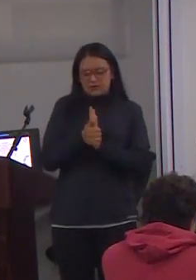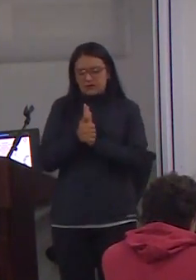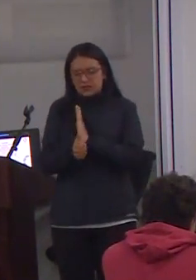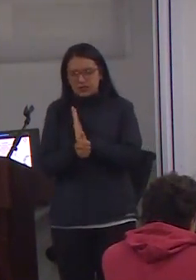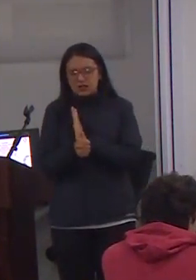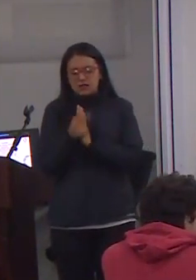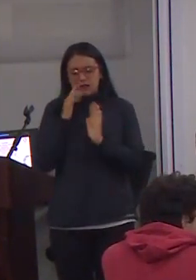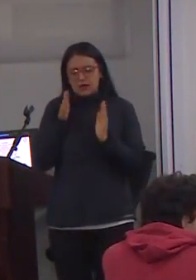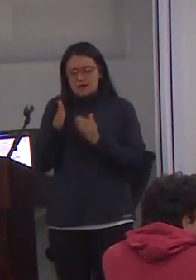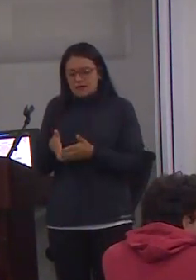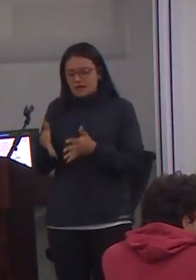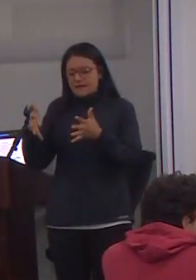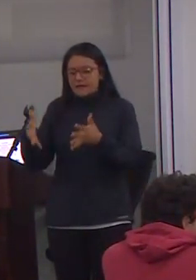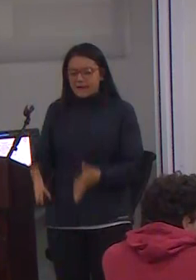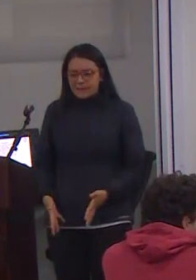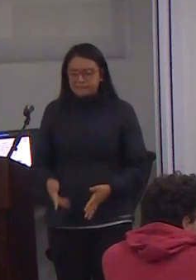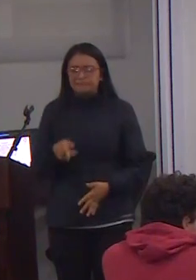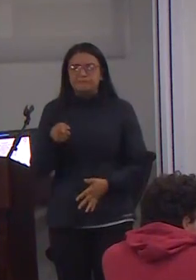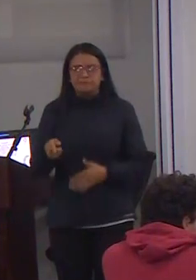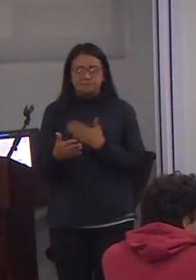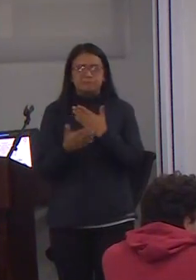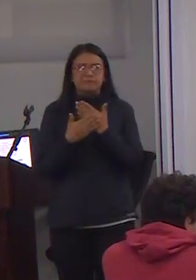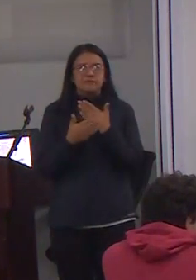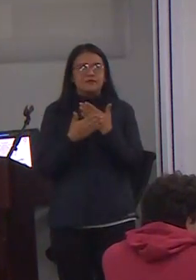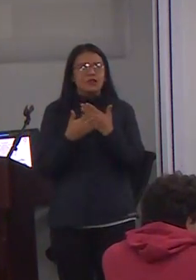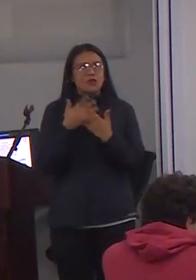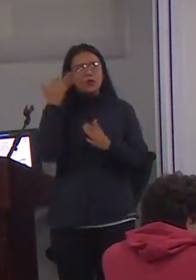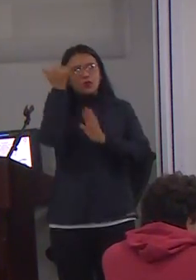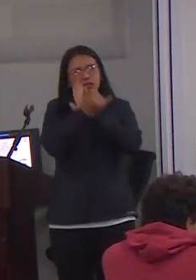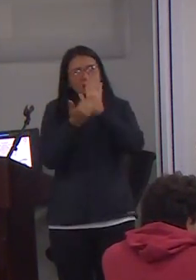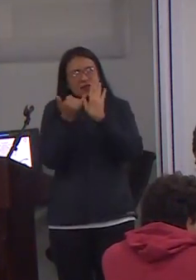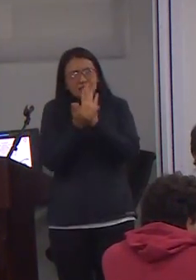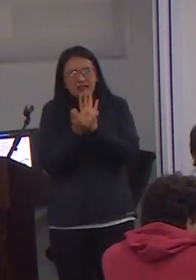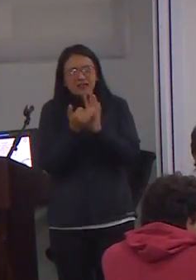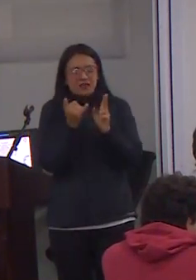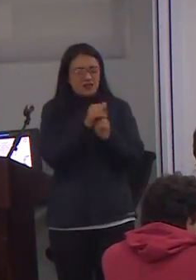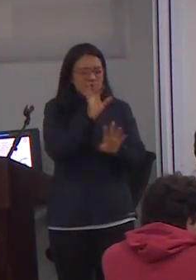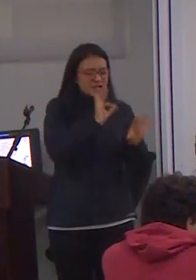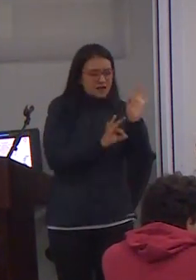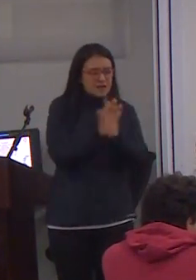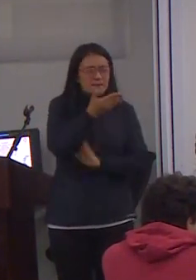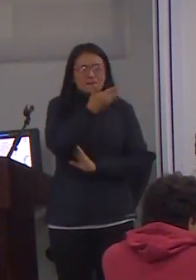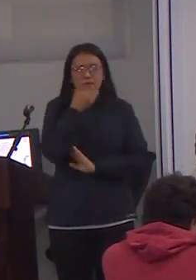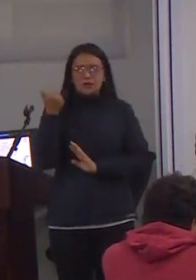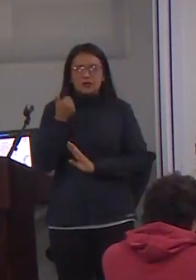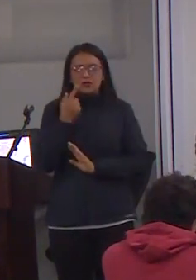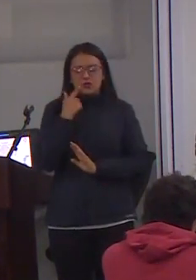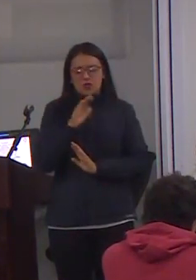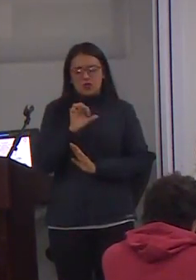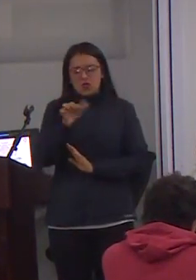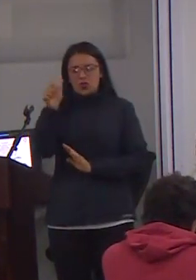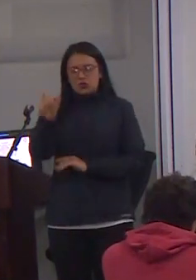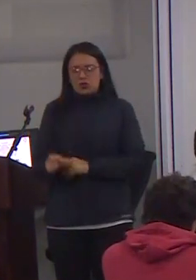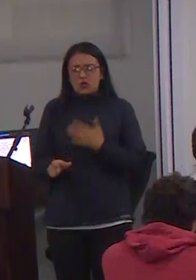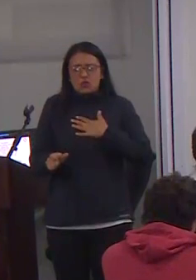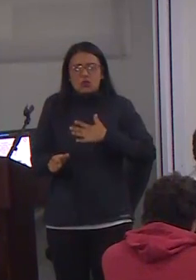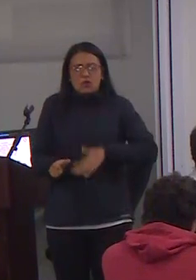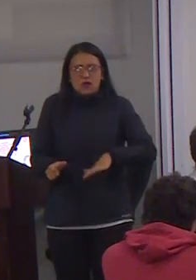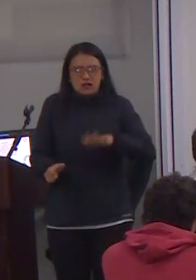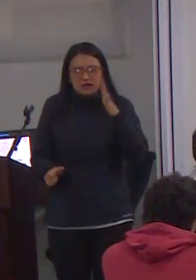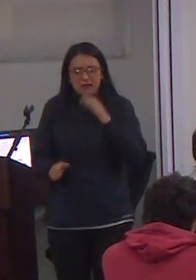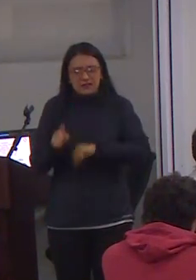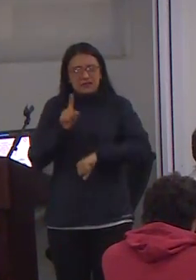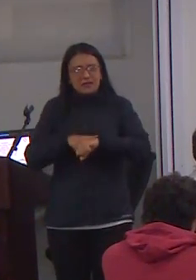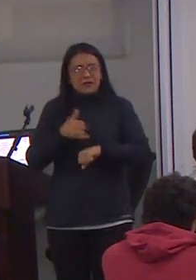aterrizando un poquito también esa identidad esas preferencias como cualquier otro joven que está en esa